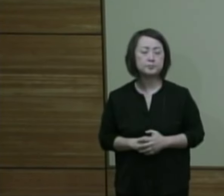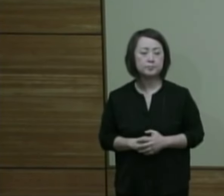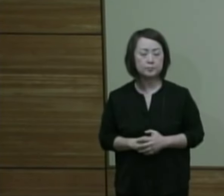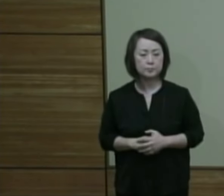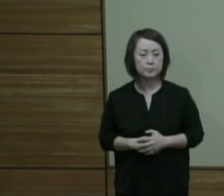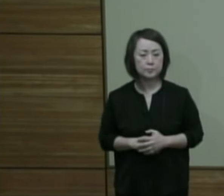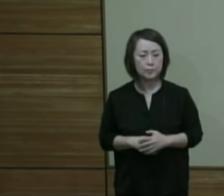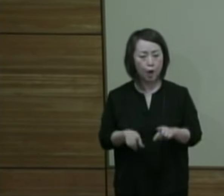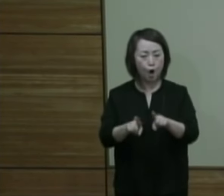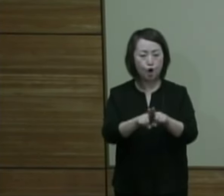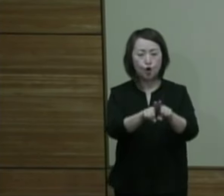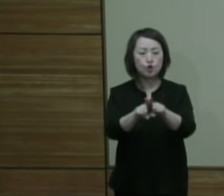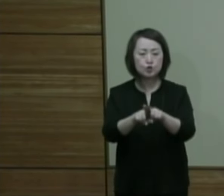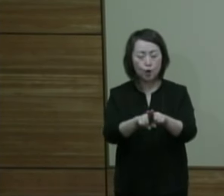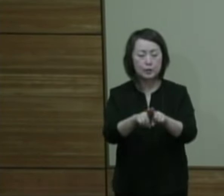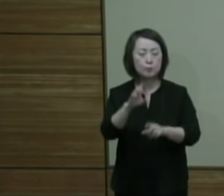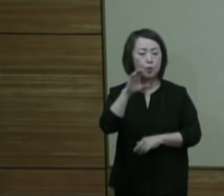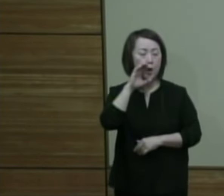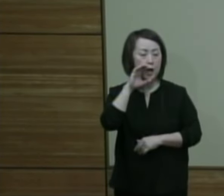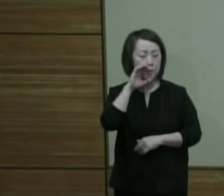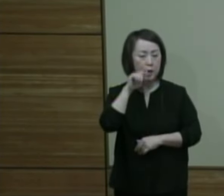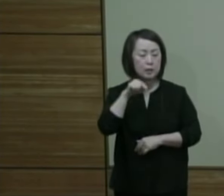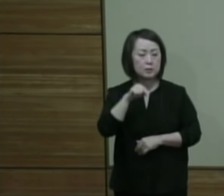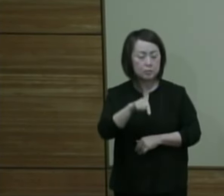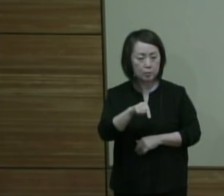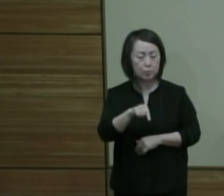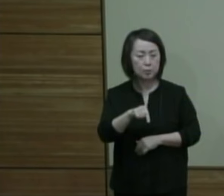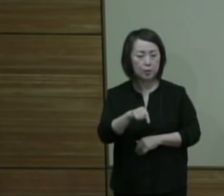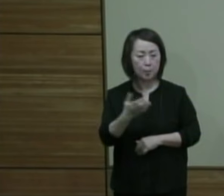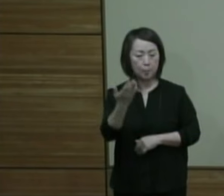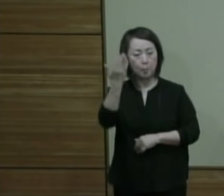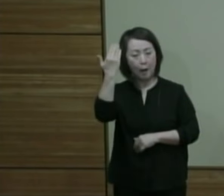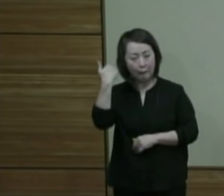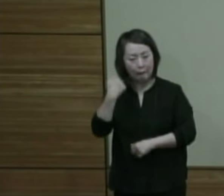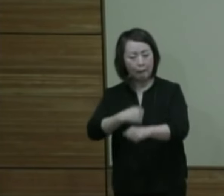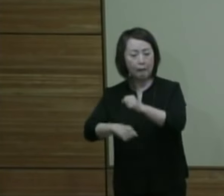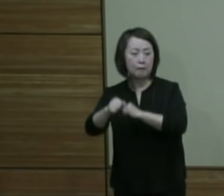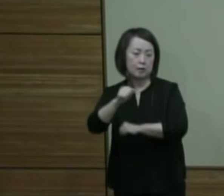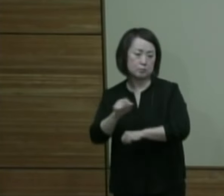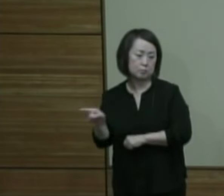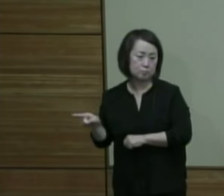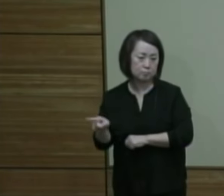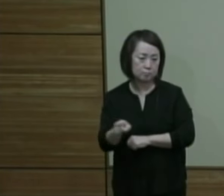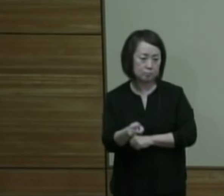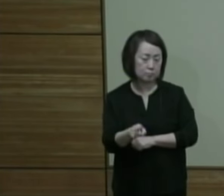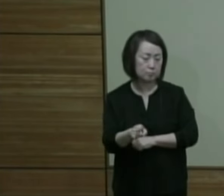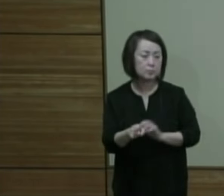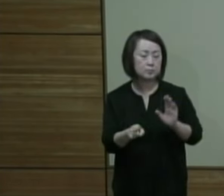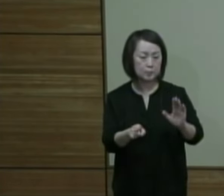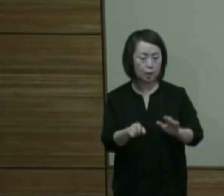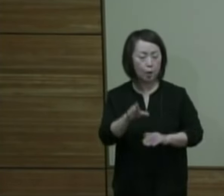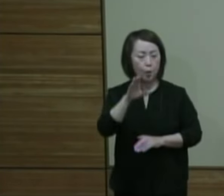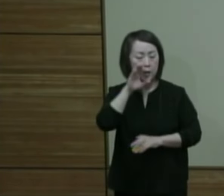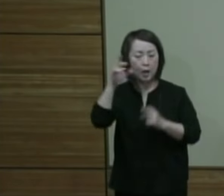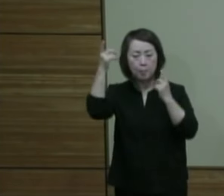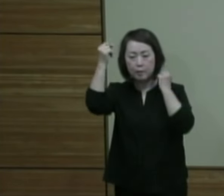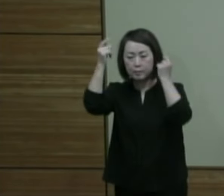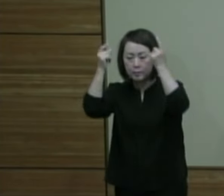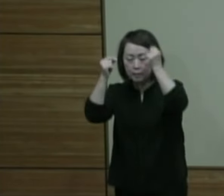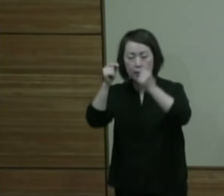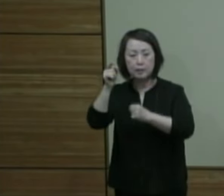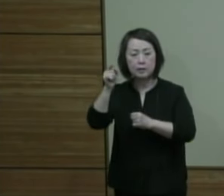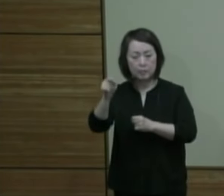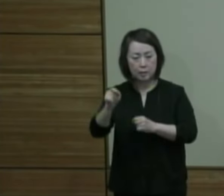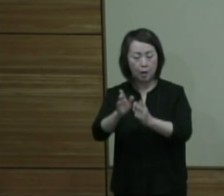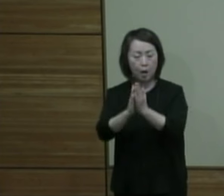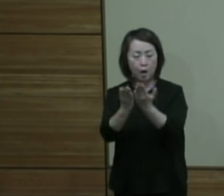競争コンソーシアム和歌山というのは、かなりあの前から活動していたんですけれども、今回あの和歌山大学の、本